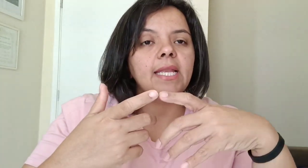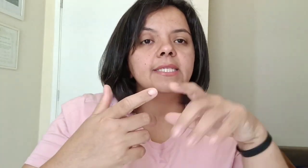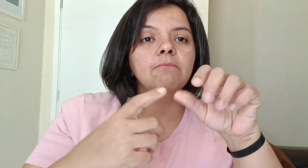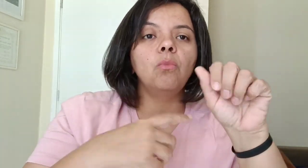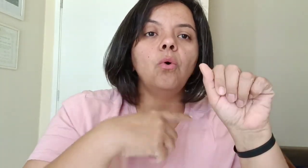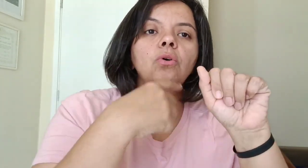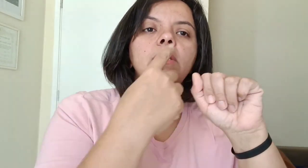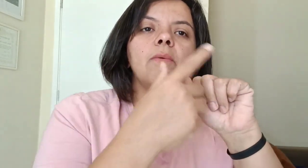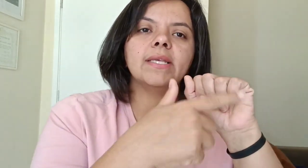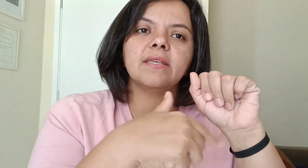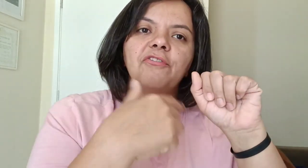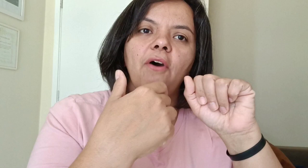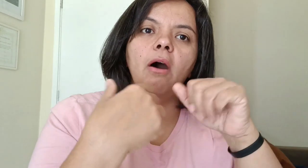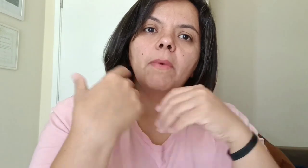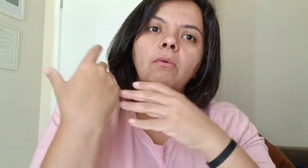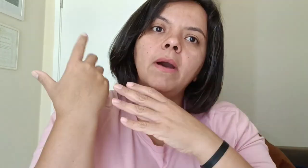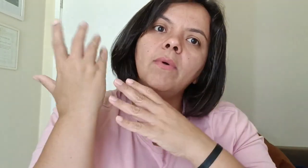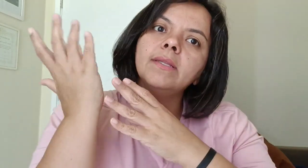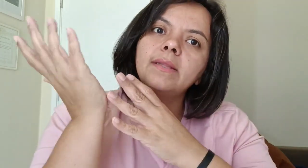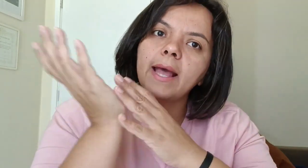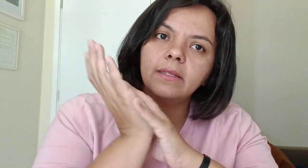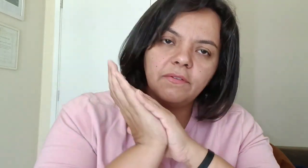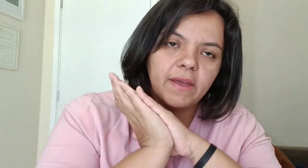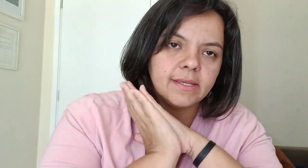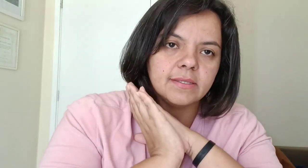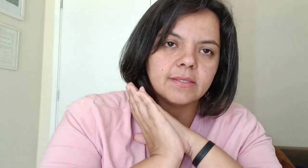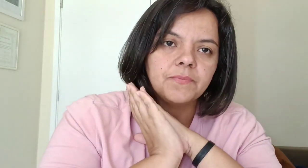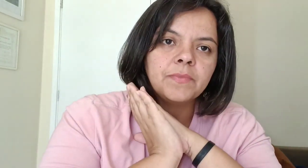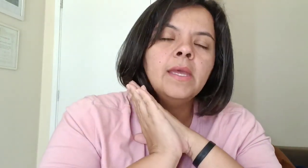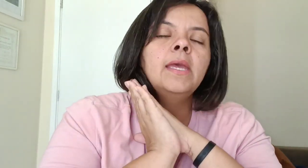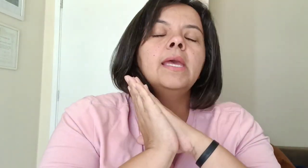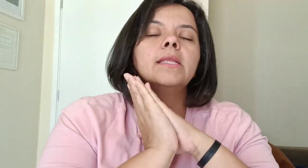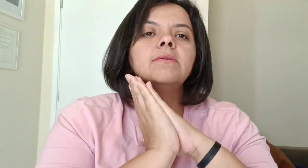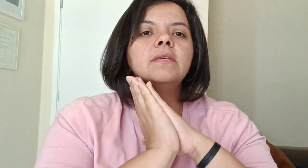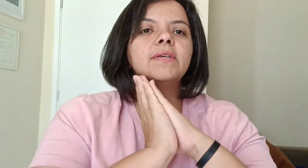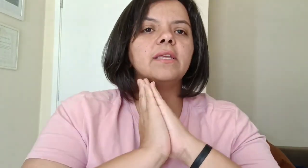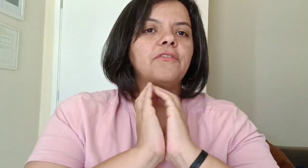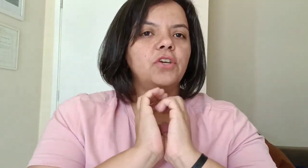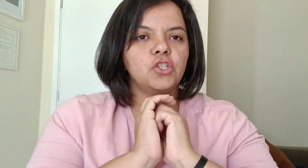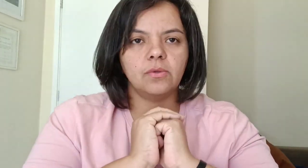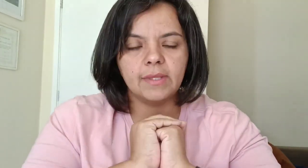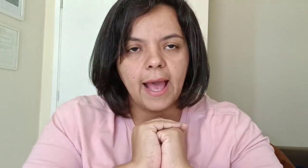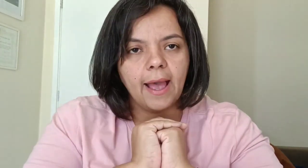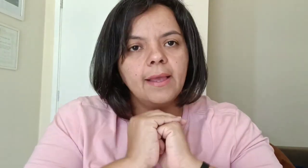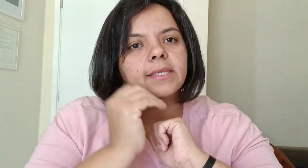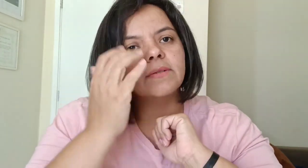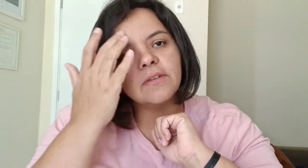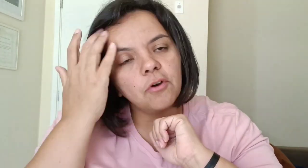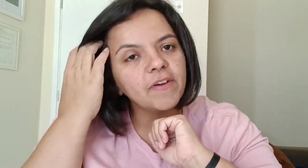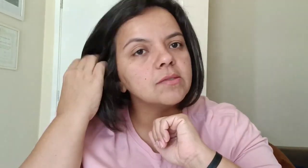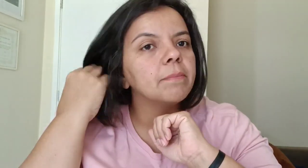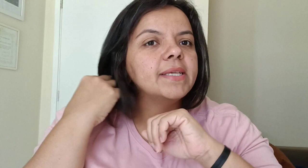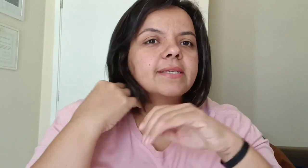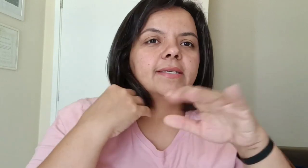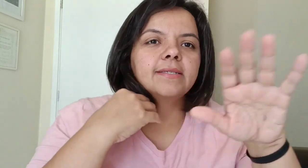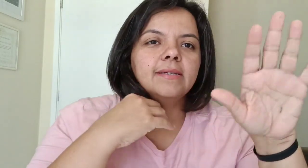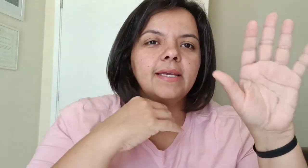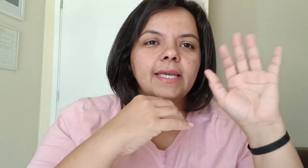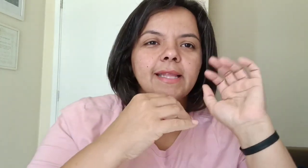eles mudam essa forma uma quantidade de vezes. Então, se você for estudar, se você for fazer uma pesquisa e dar